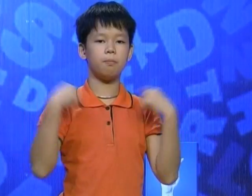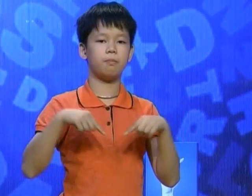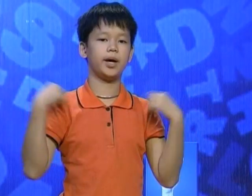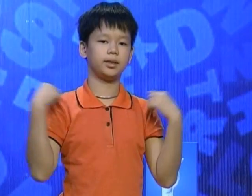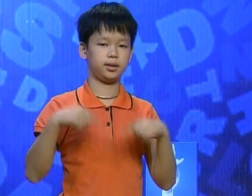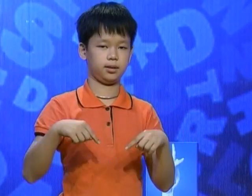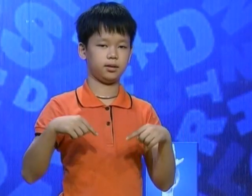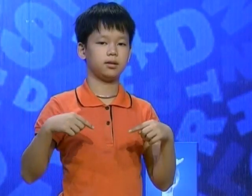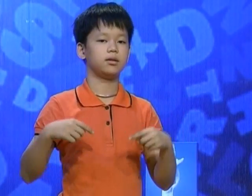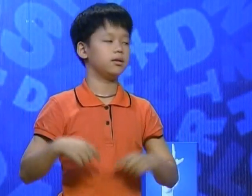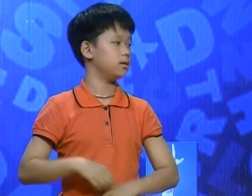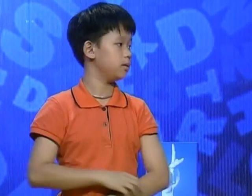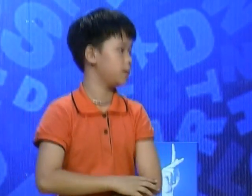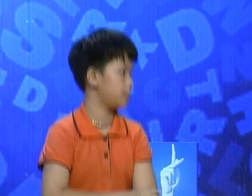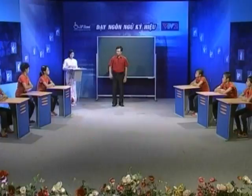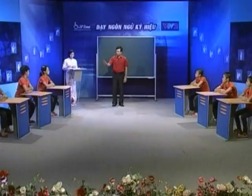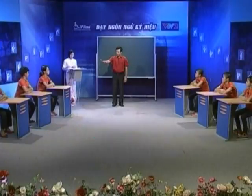Đây là ký hiệu áo com lê đấy các em ạ.